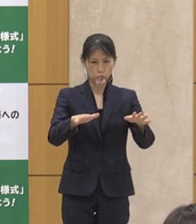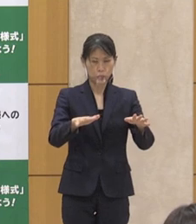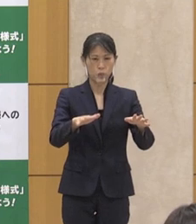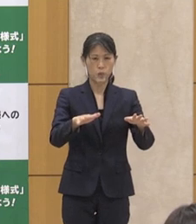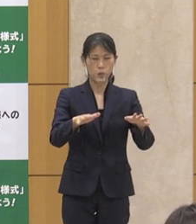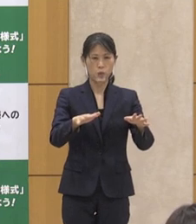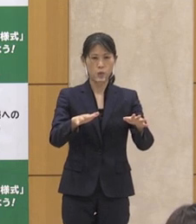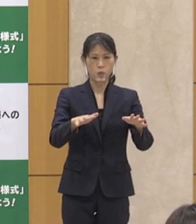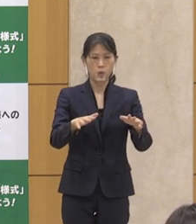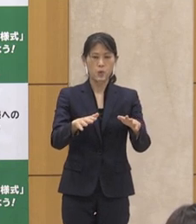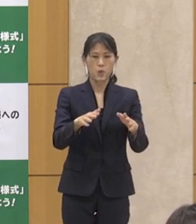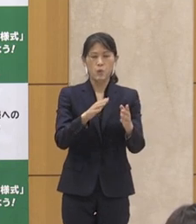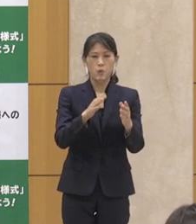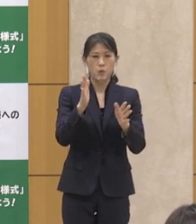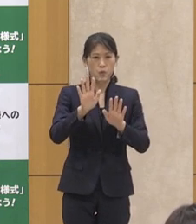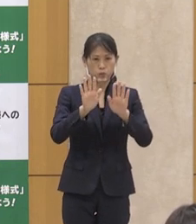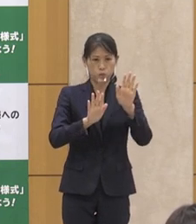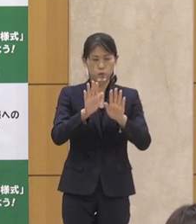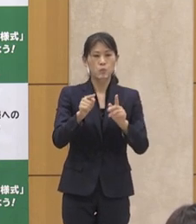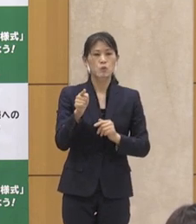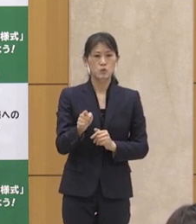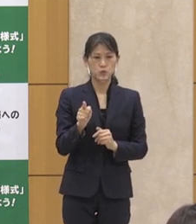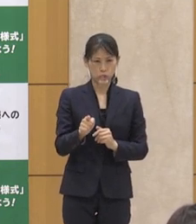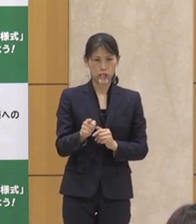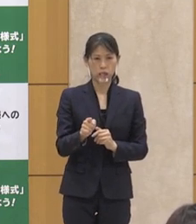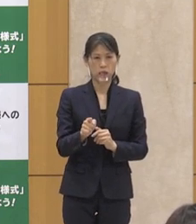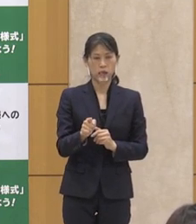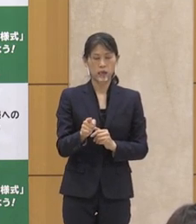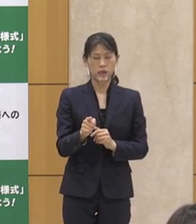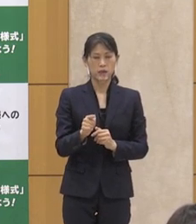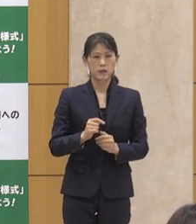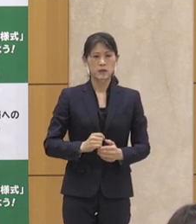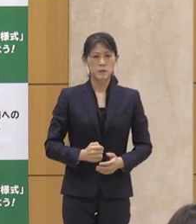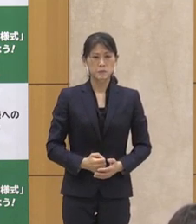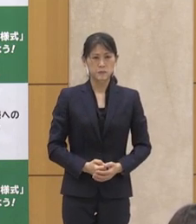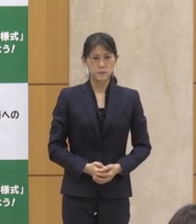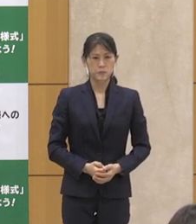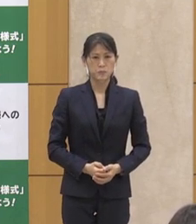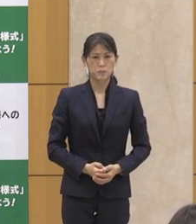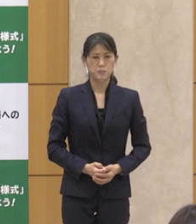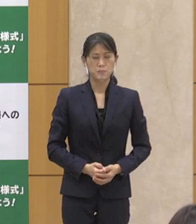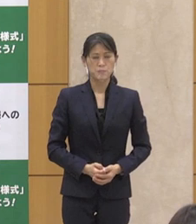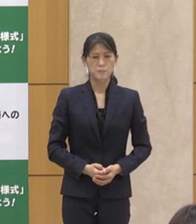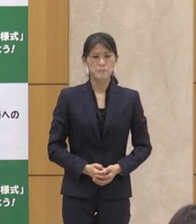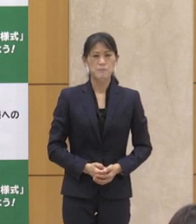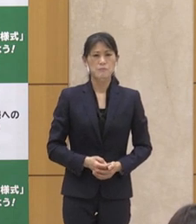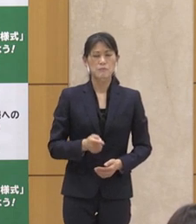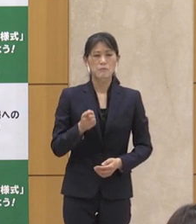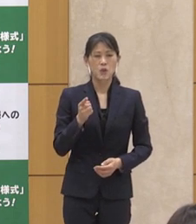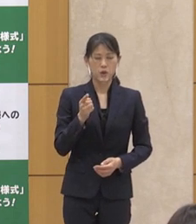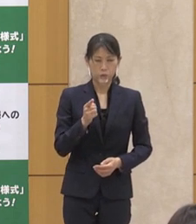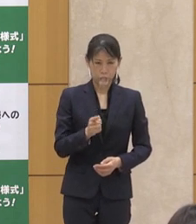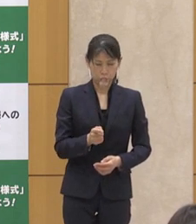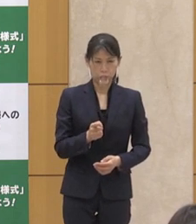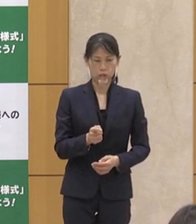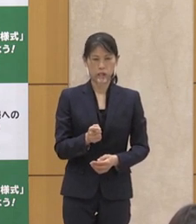制あるいは検査体制の拡充に取り組むこととしておりますけれども、このシナリオにおき